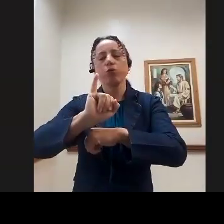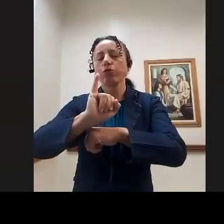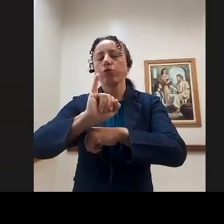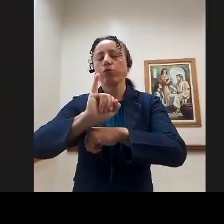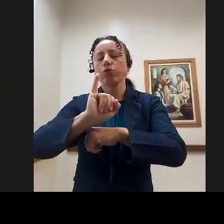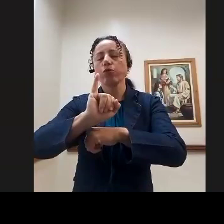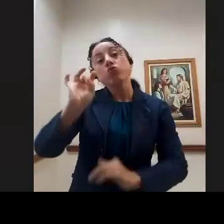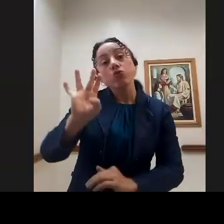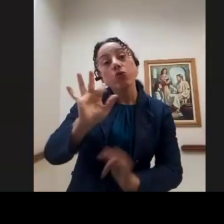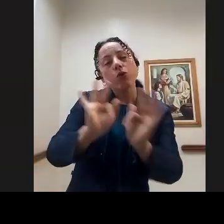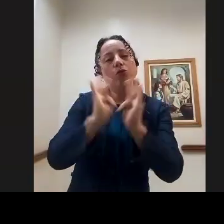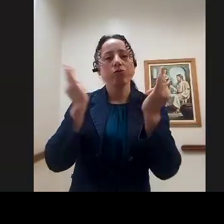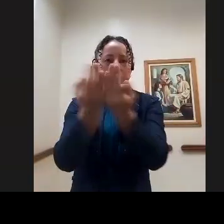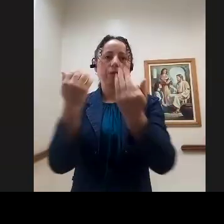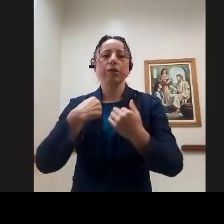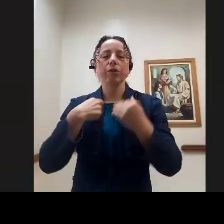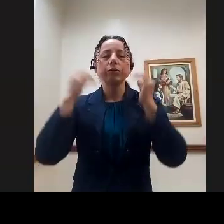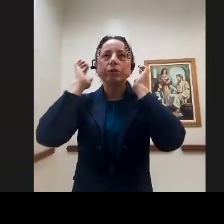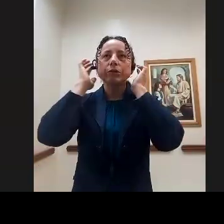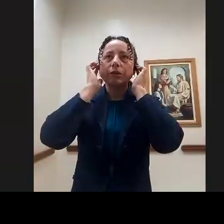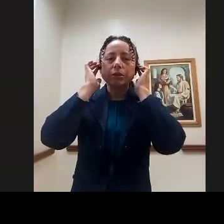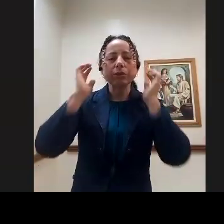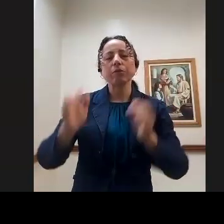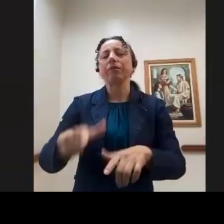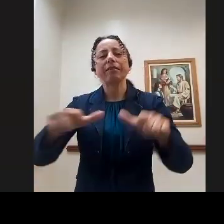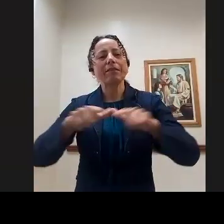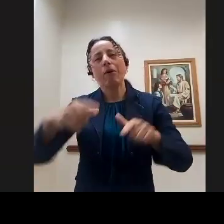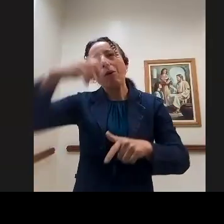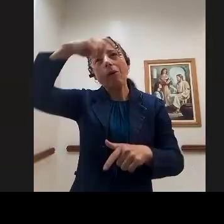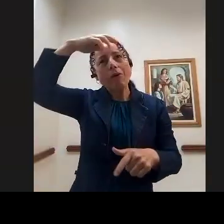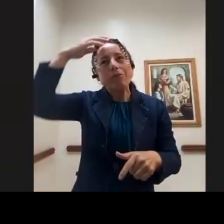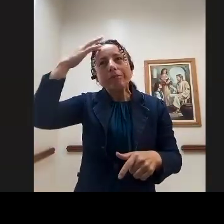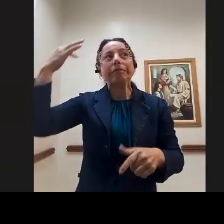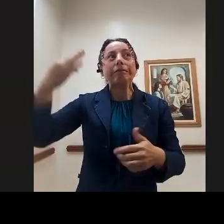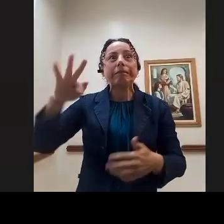muito, muito cansativo, mas foi muito, muito, muito gostoso.